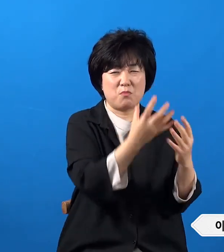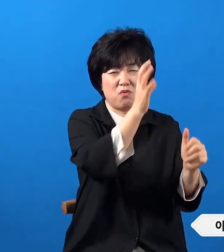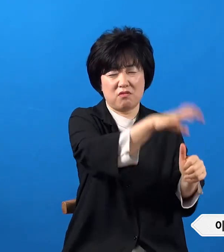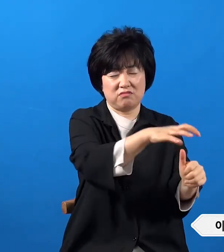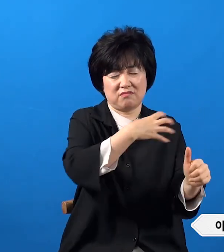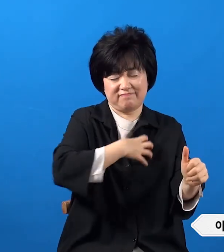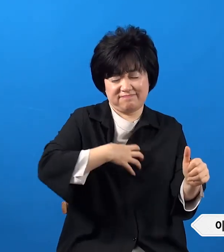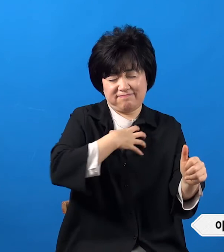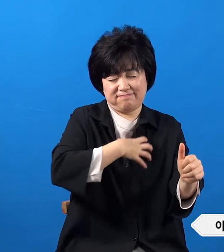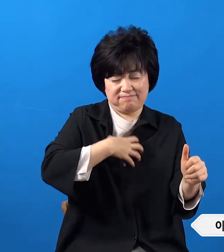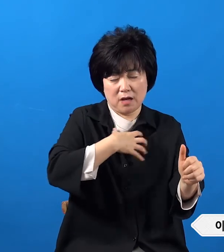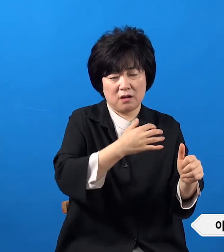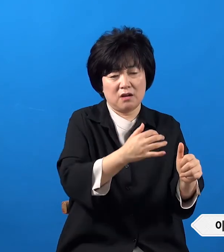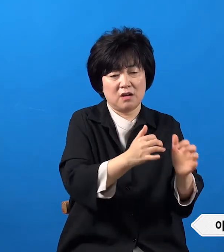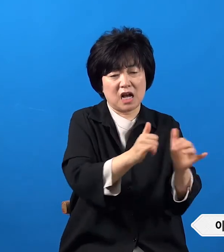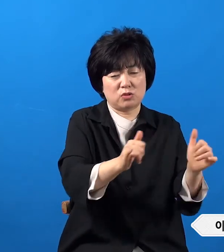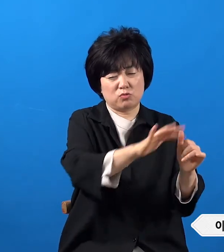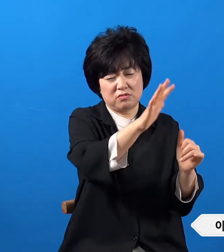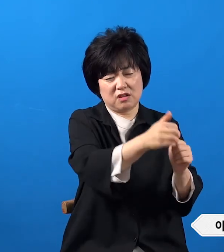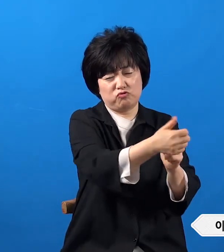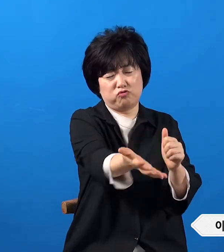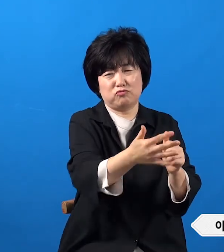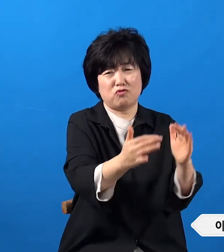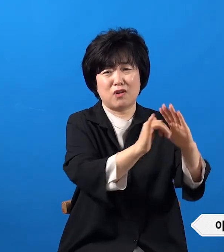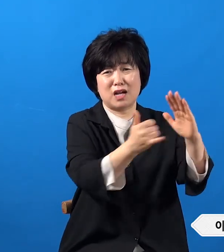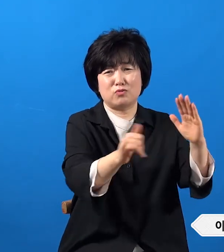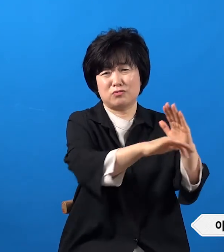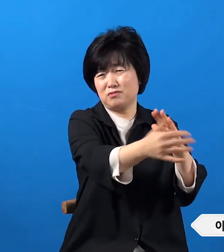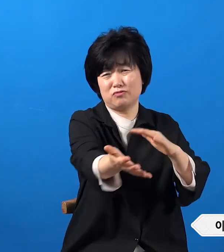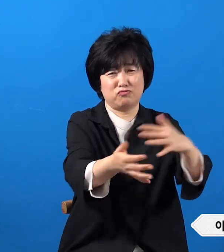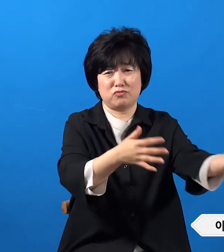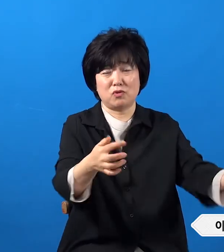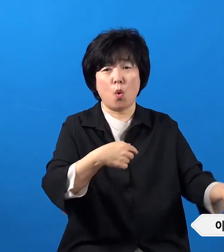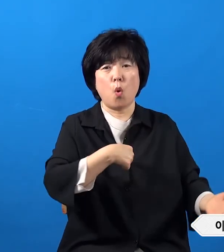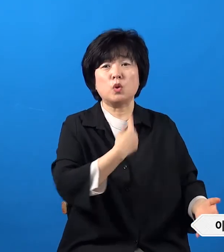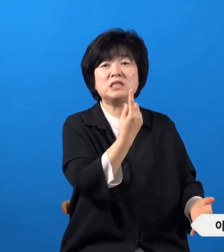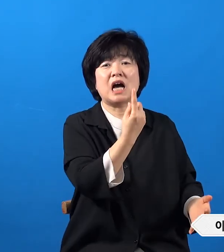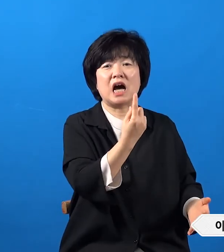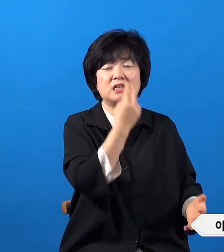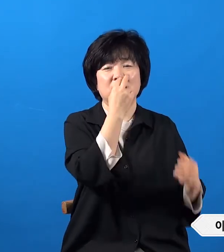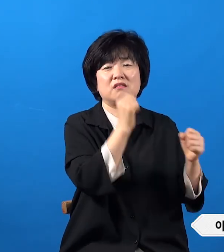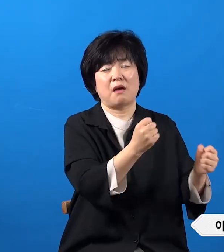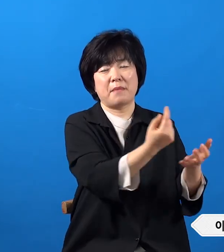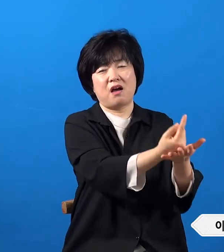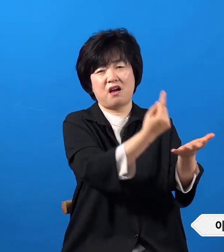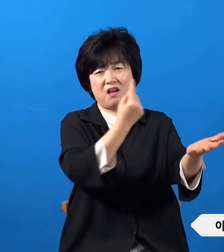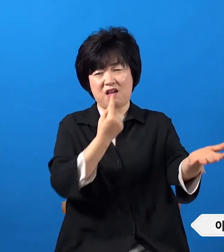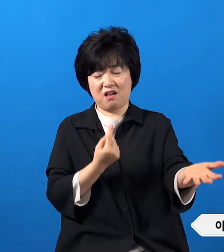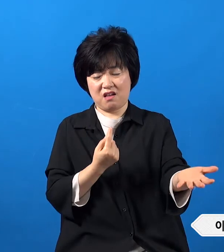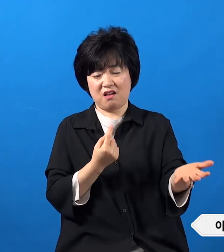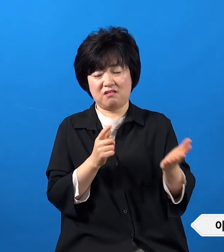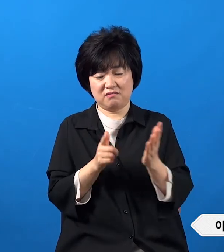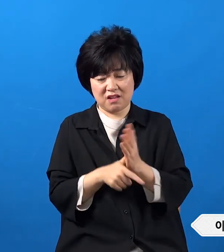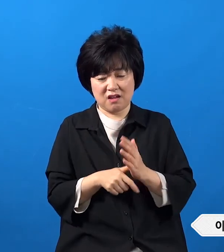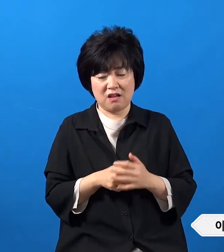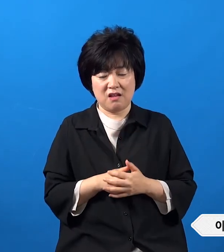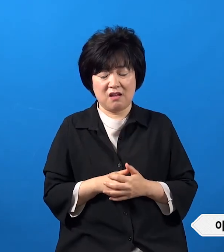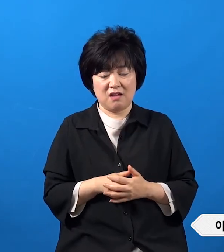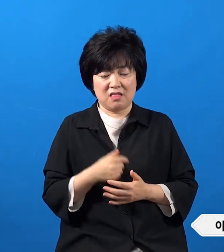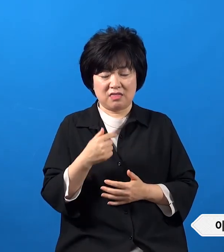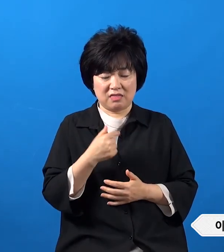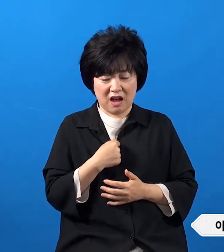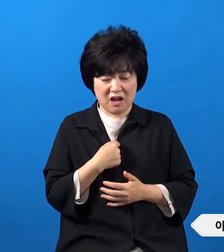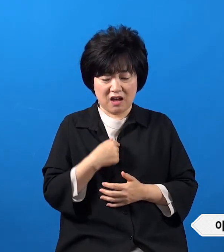대전이 끝나고 그가 감옥에서 나올 때 하나님은 그녀의 마음속에 미션을 주었어요. 너를 박해했던 독일